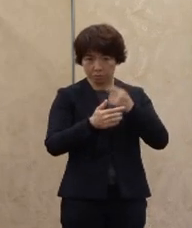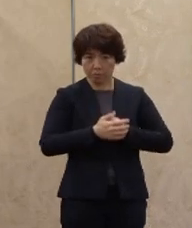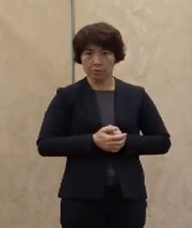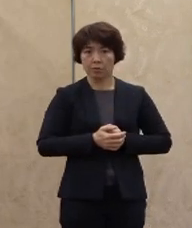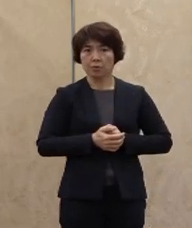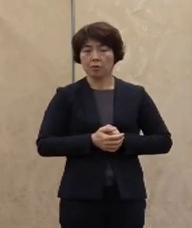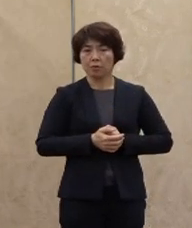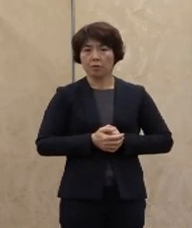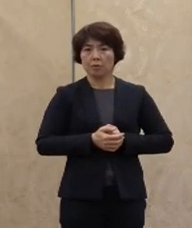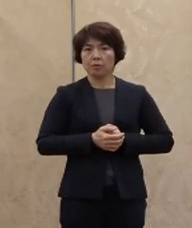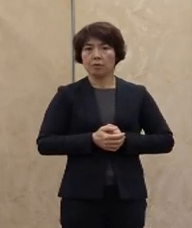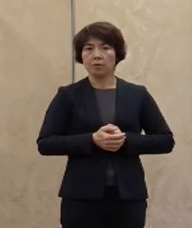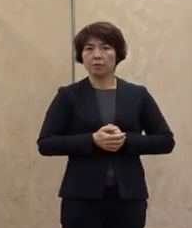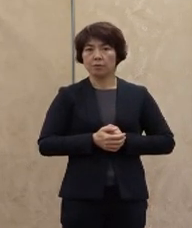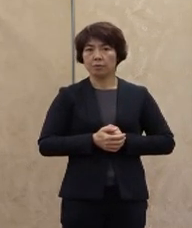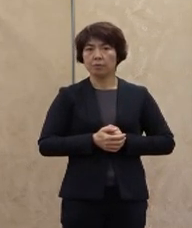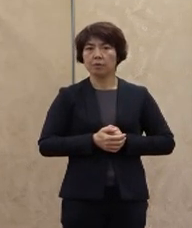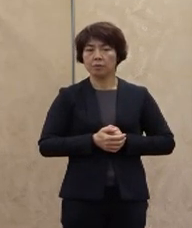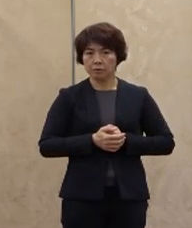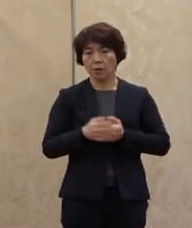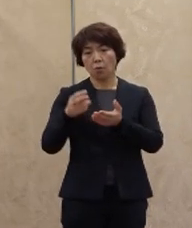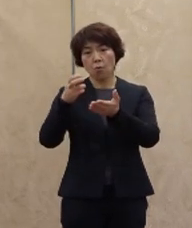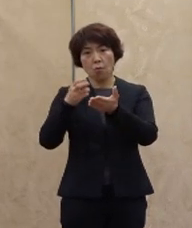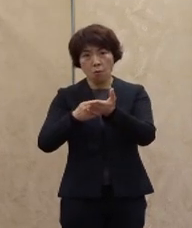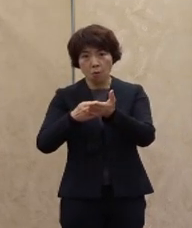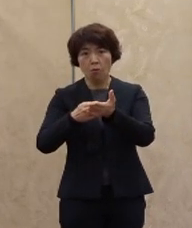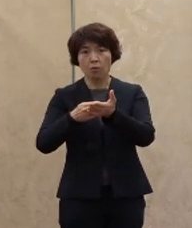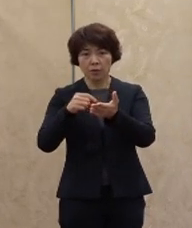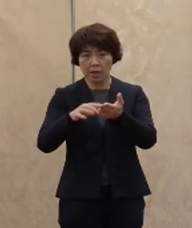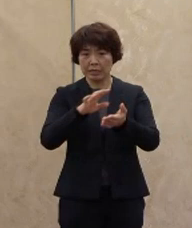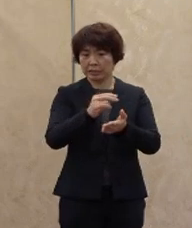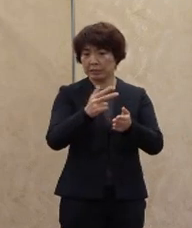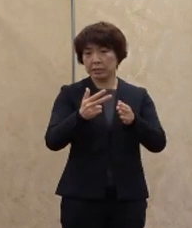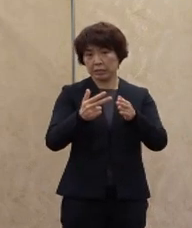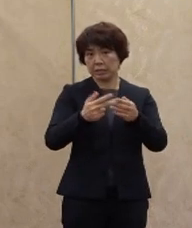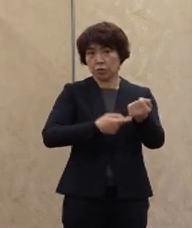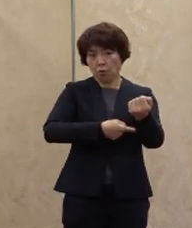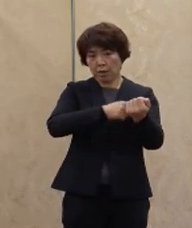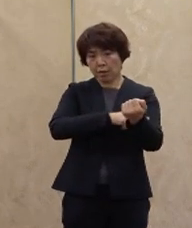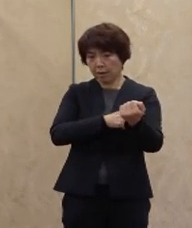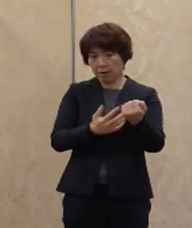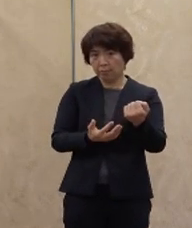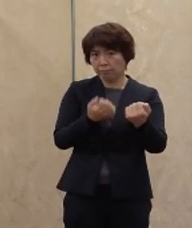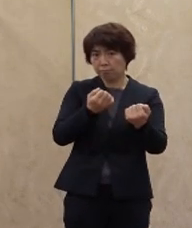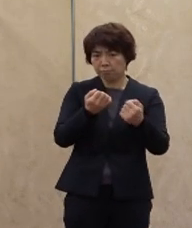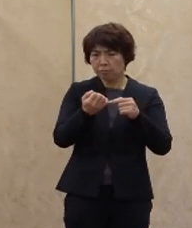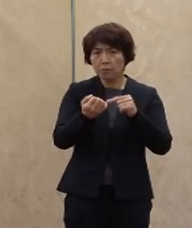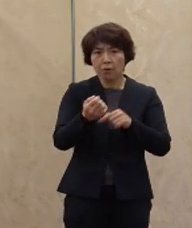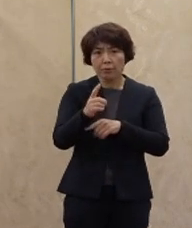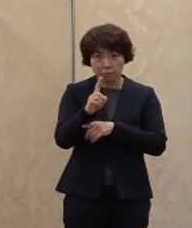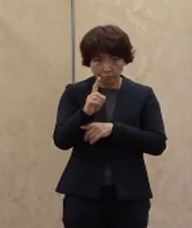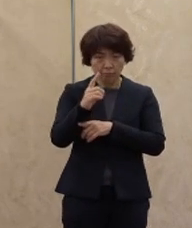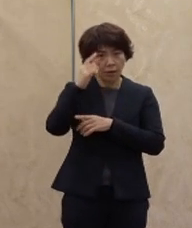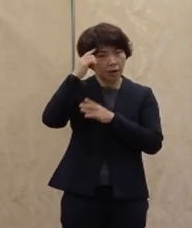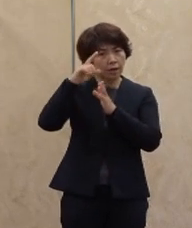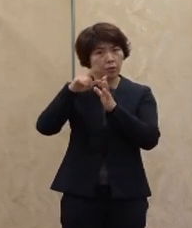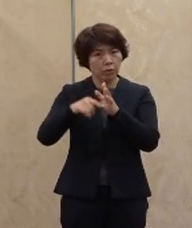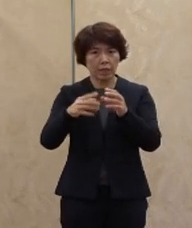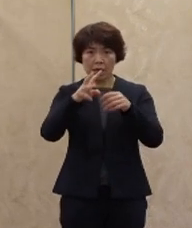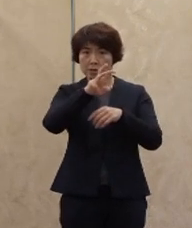下の法上の措置として知事の権限というのは何なのっていうのを振り返ったときに、特措31